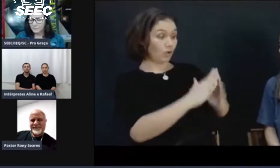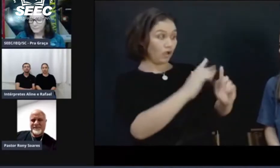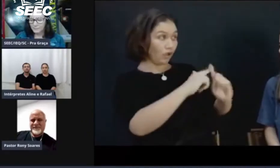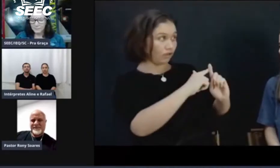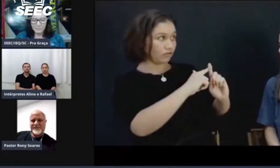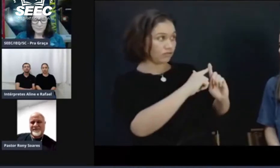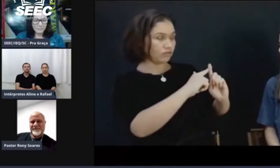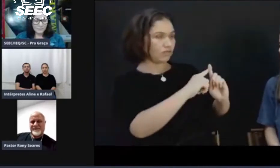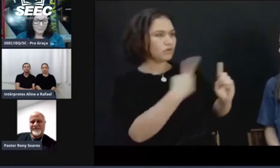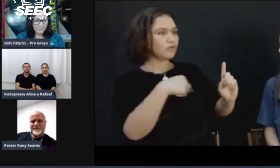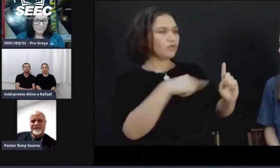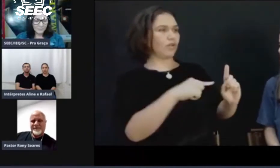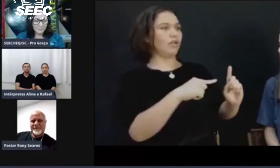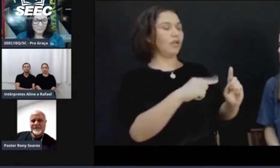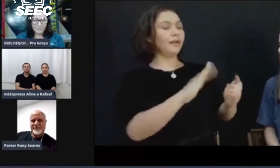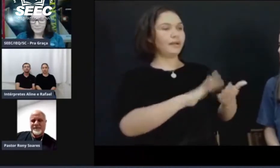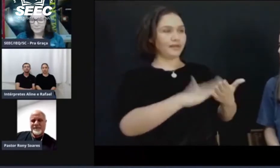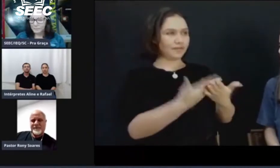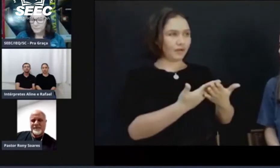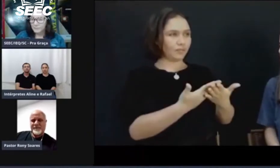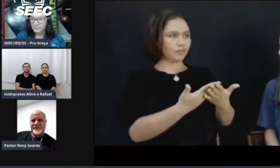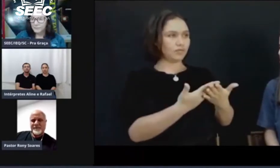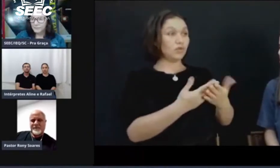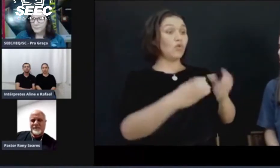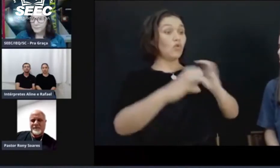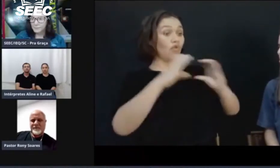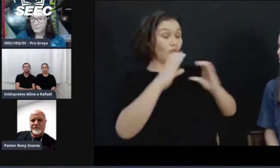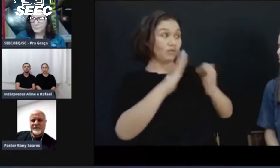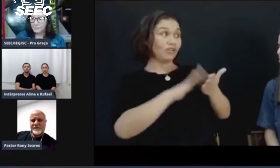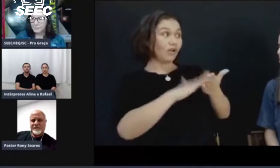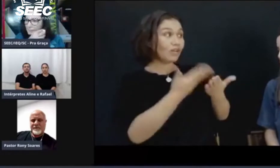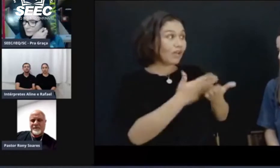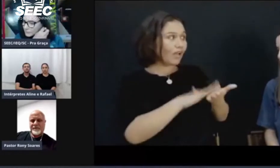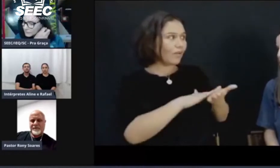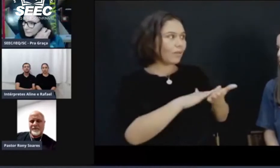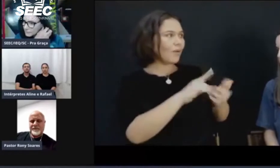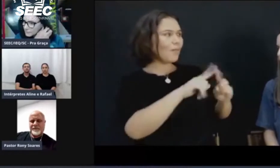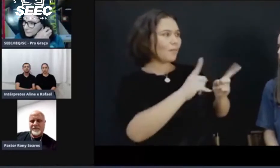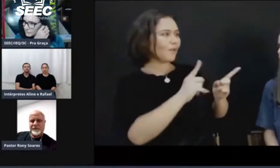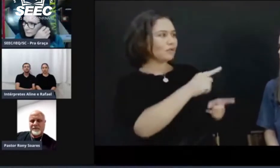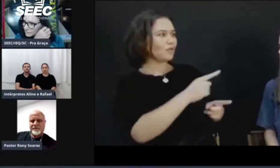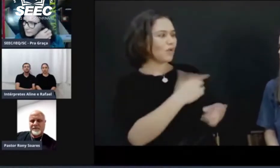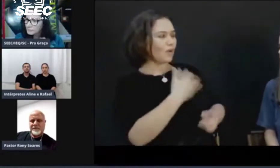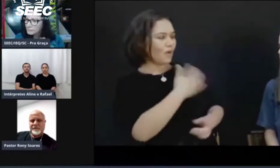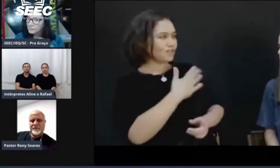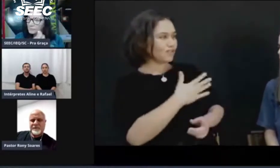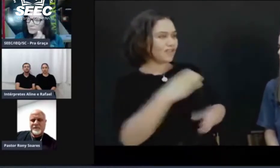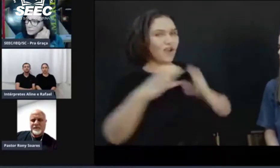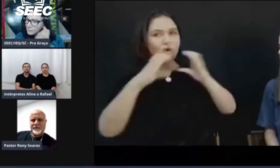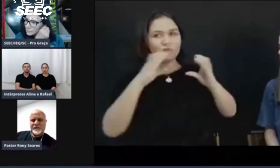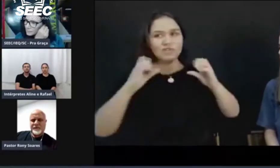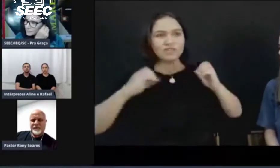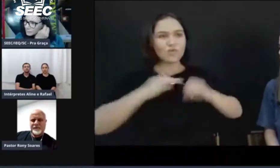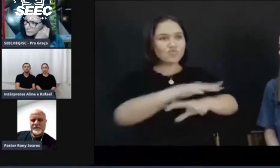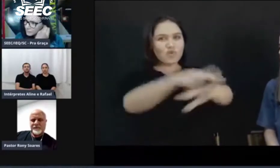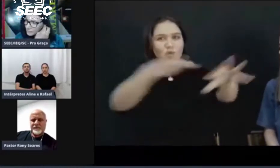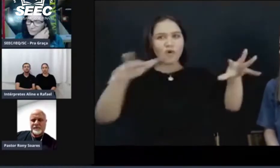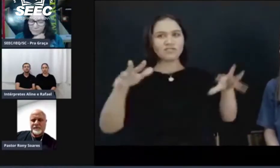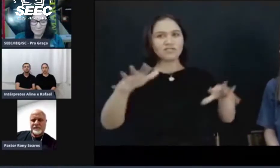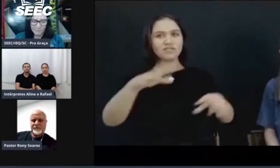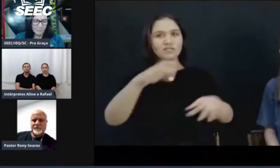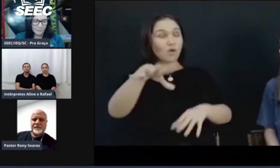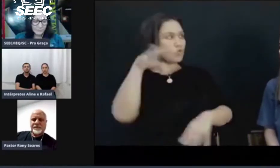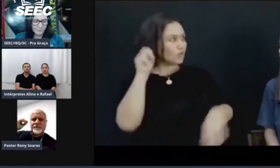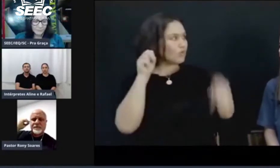comunicação. Mas quando você vai na igreja, o intérprete começa a sinalizar as músicas.